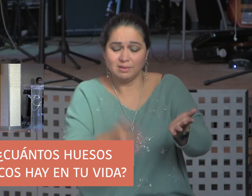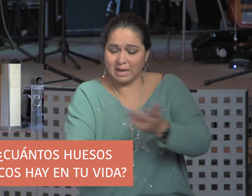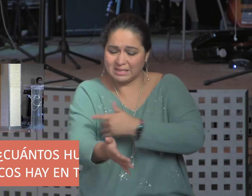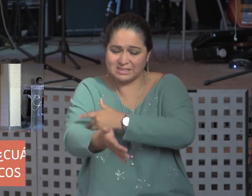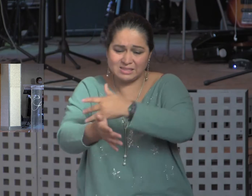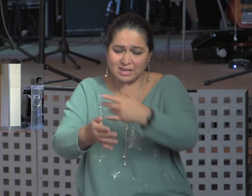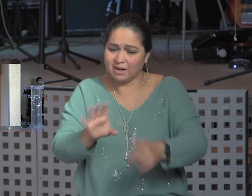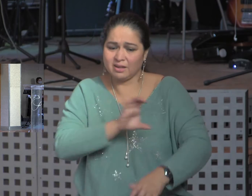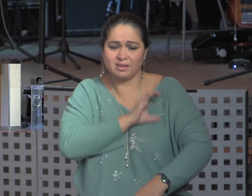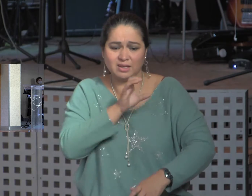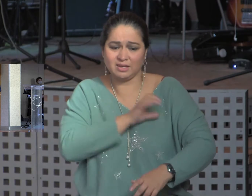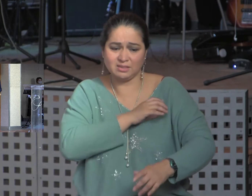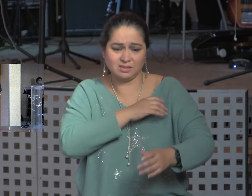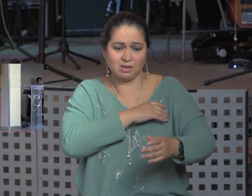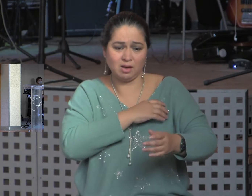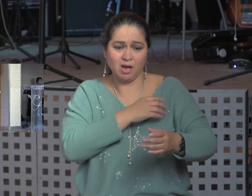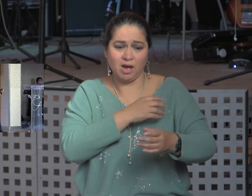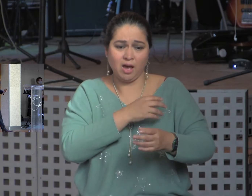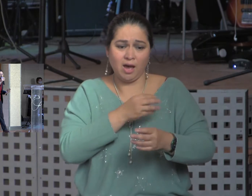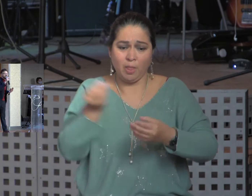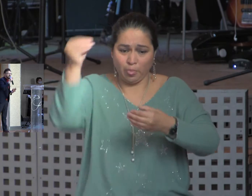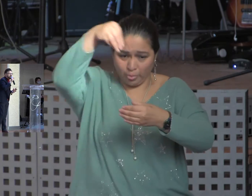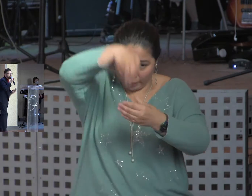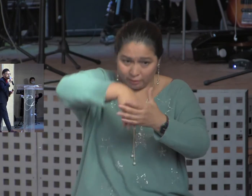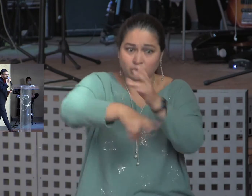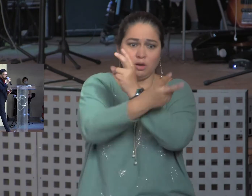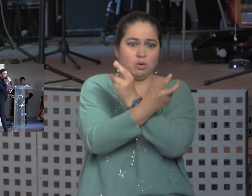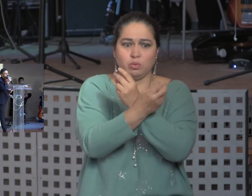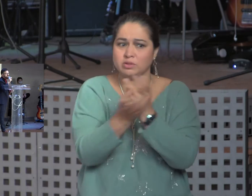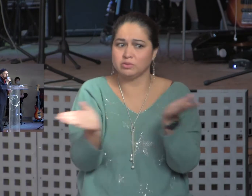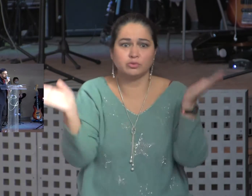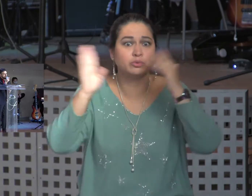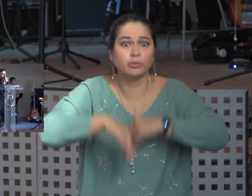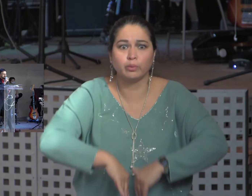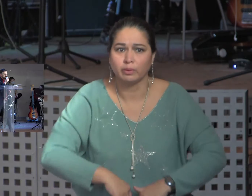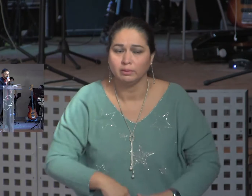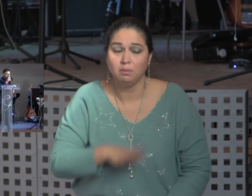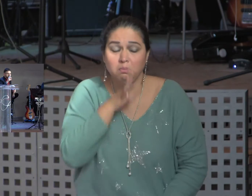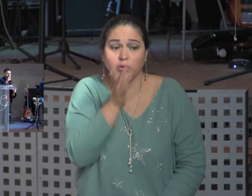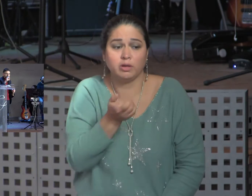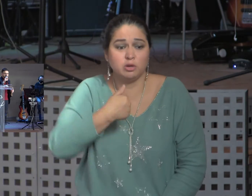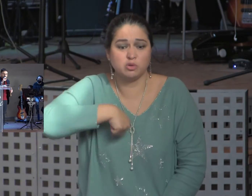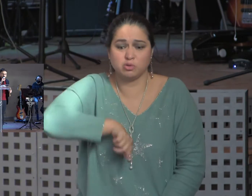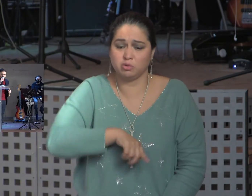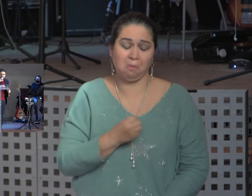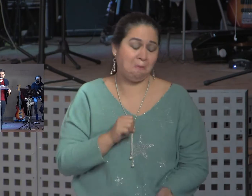está circulando por ellos, que hemos dejado que se nos mueran.